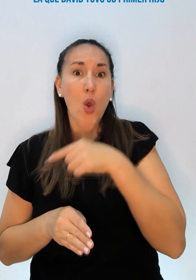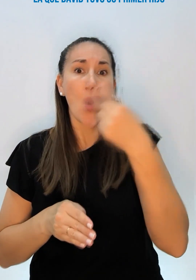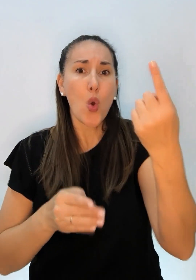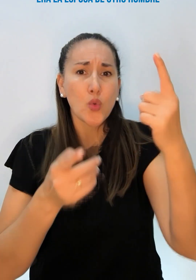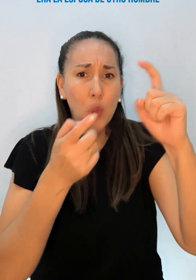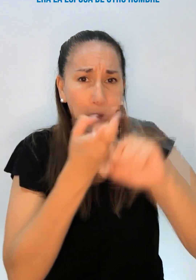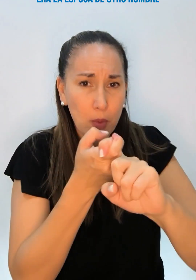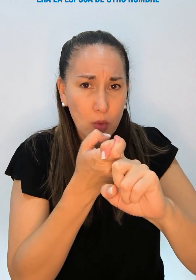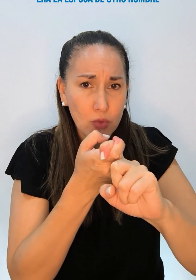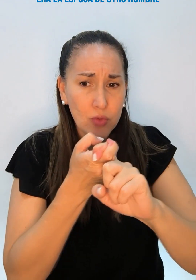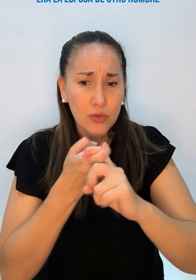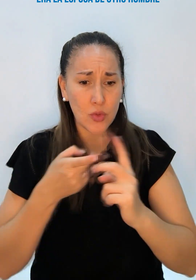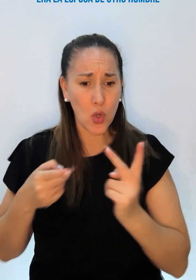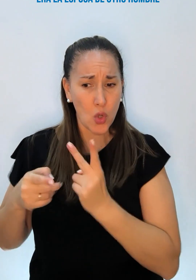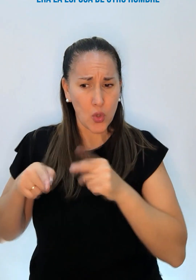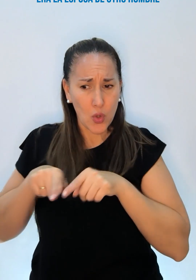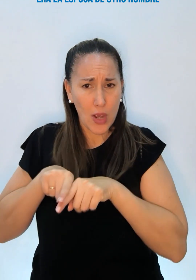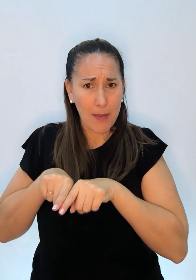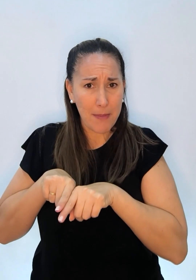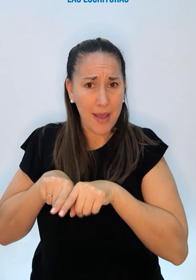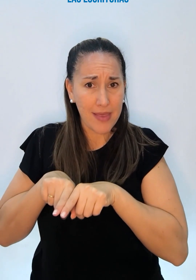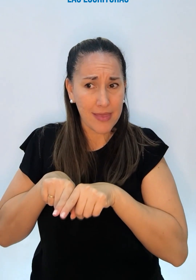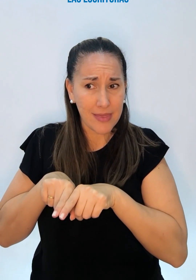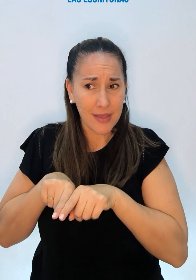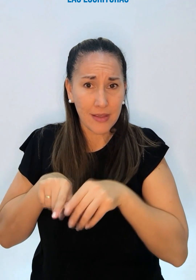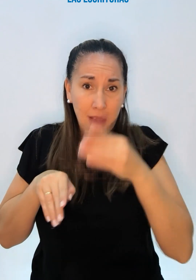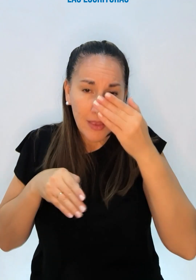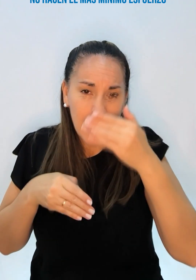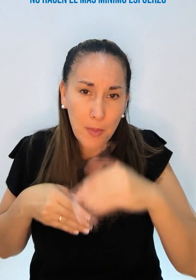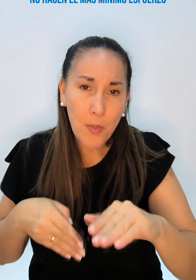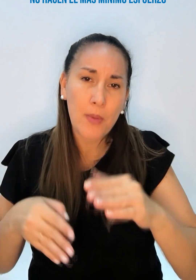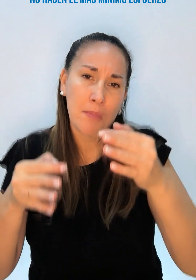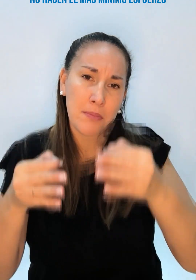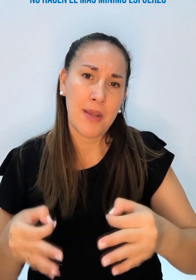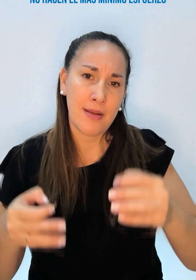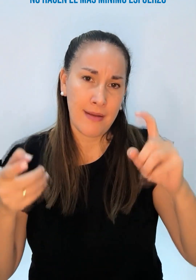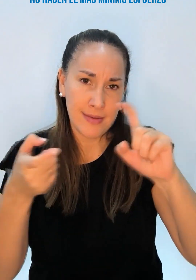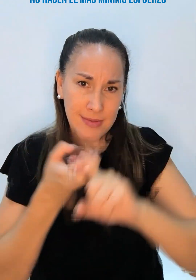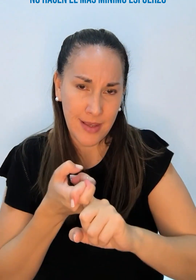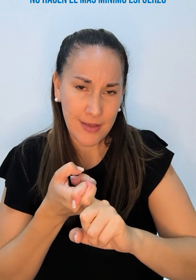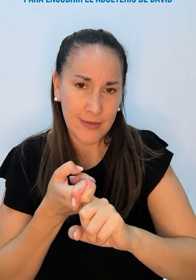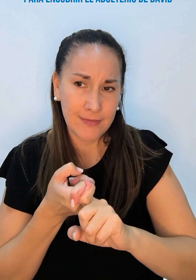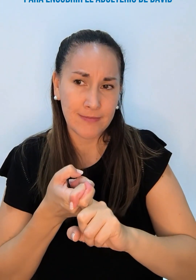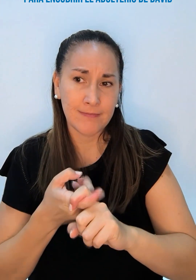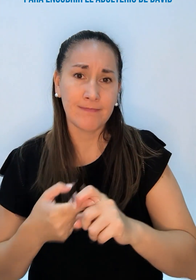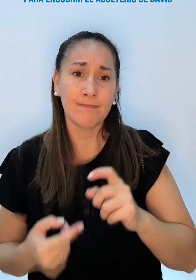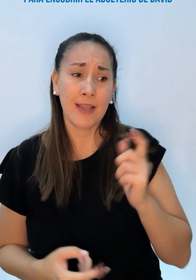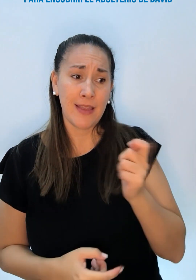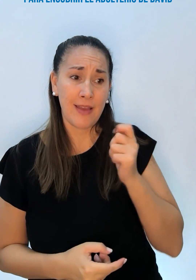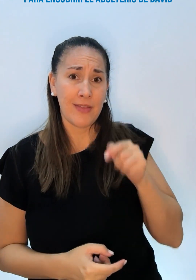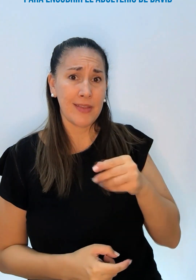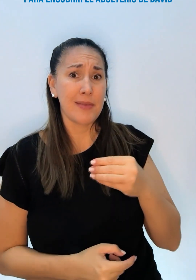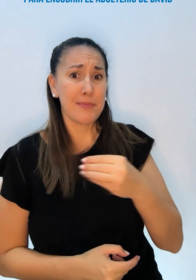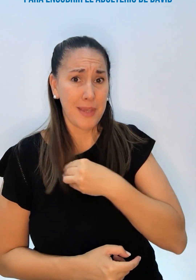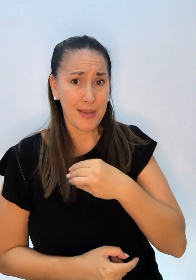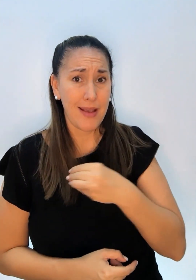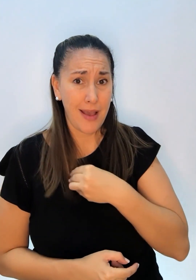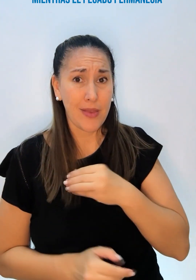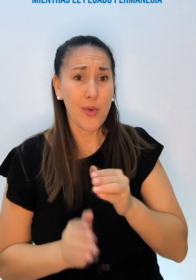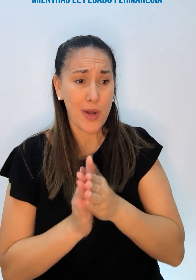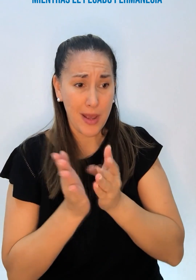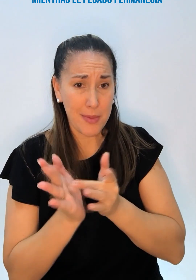primer hijo era la esposa de otro hombre. Las escrituras no hacen el más mínimo esfuerzo para encubrir el adulterio de